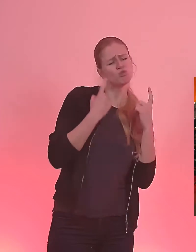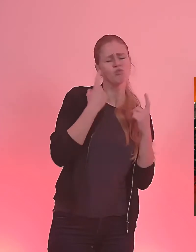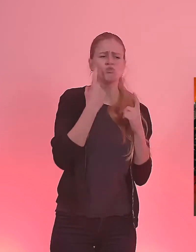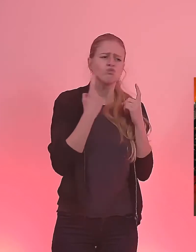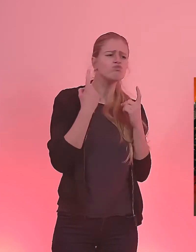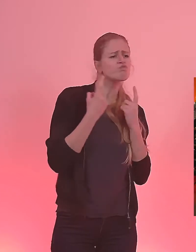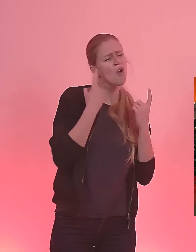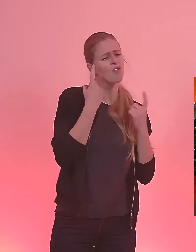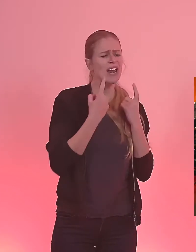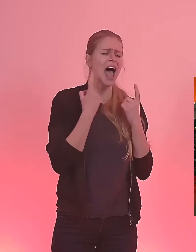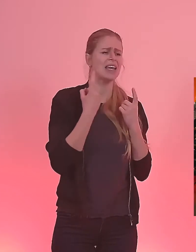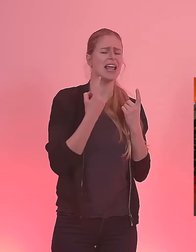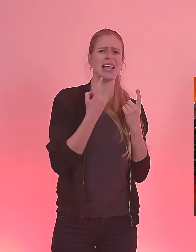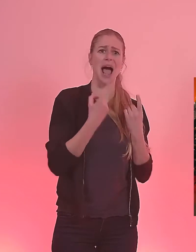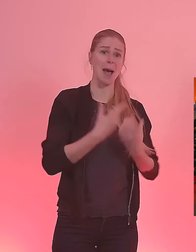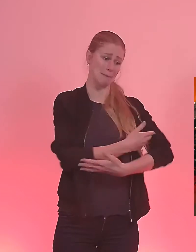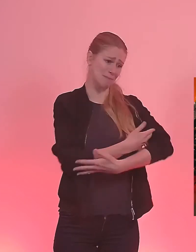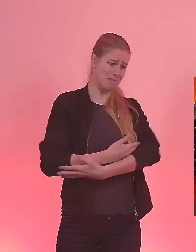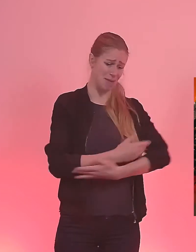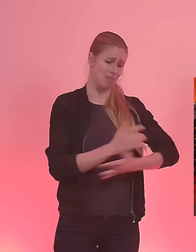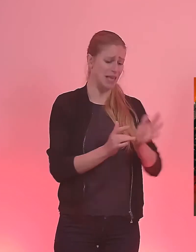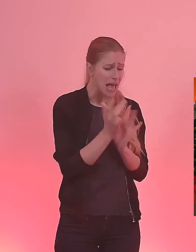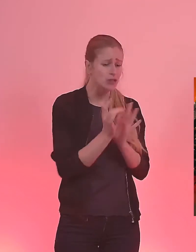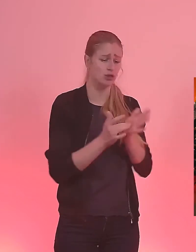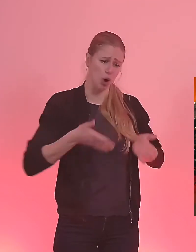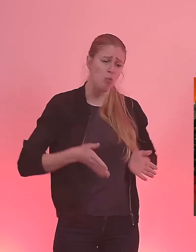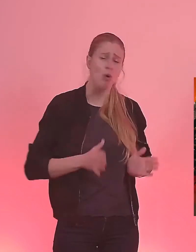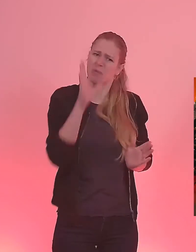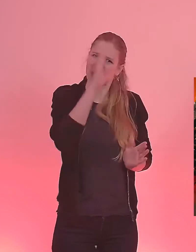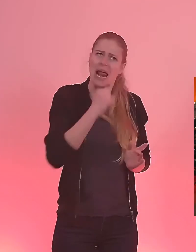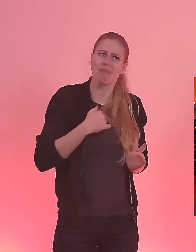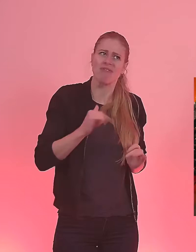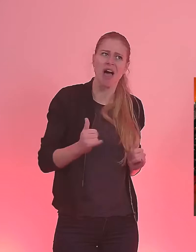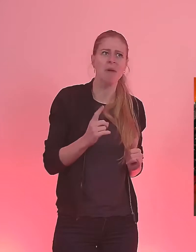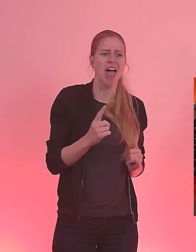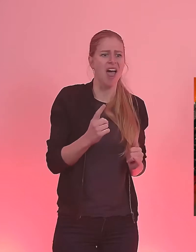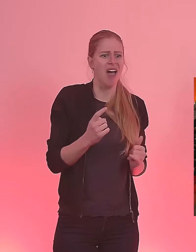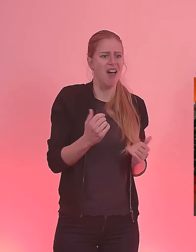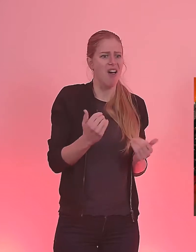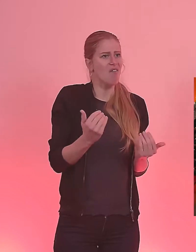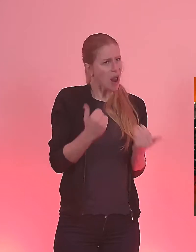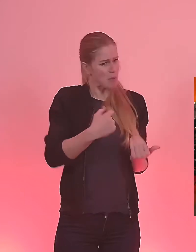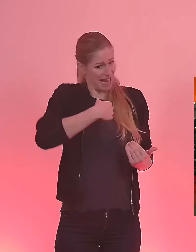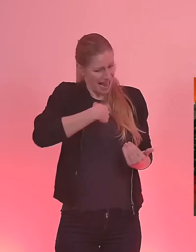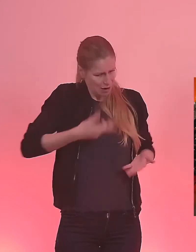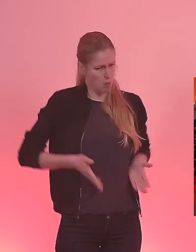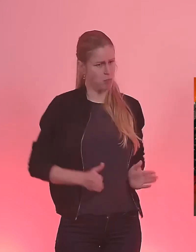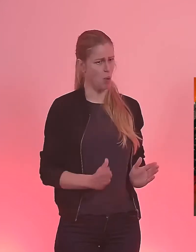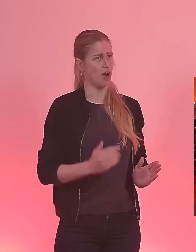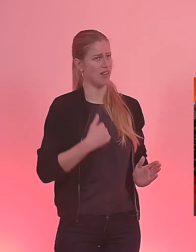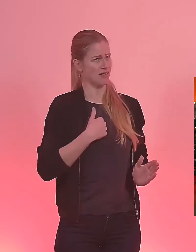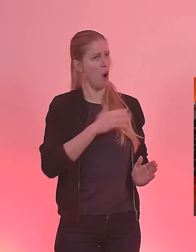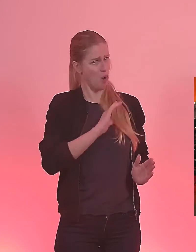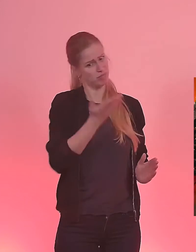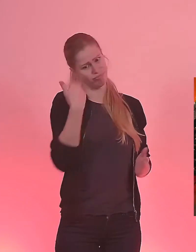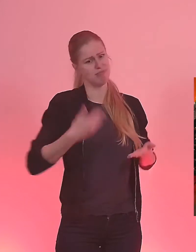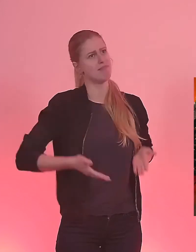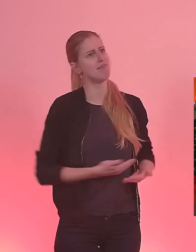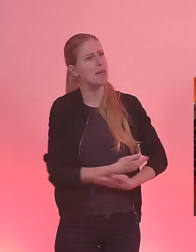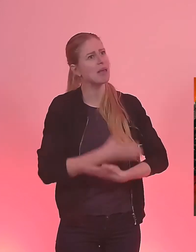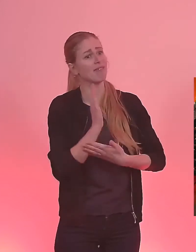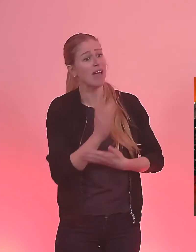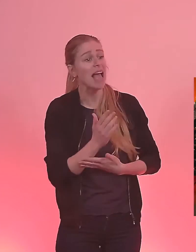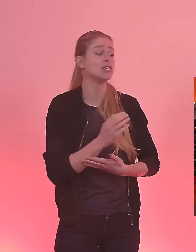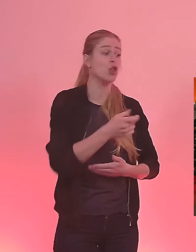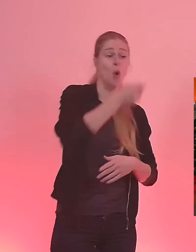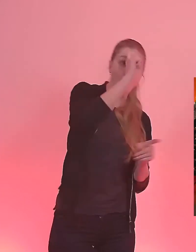dat... Ja, de baby Jezus wordt geboren, dat snap ik wel. Alleen maar waarom word ik dan, ben ik dan eigenlijk geboren? Waarom ben ik een babytje geweest? En Olly, en